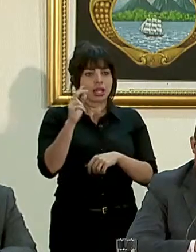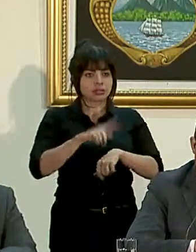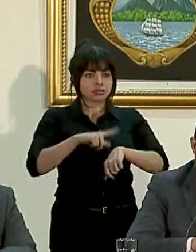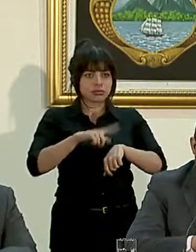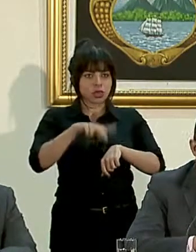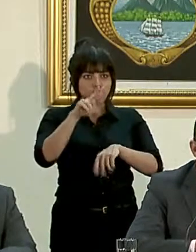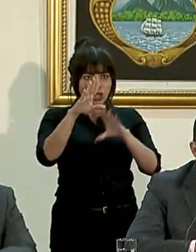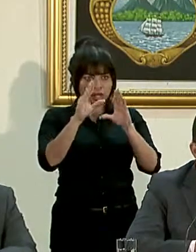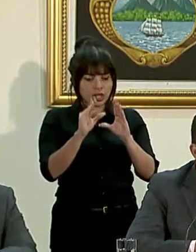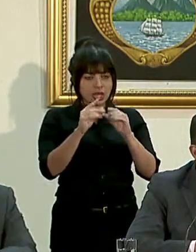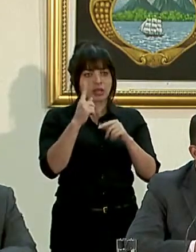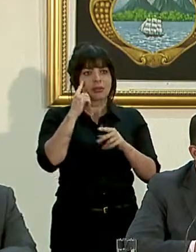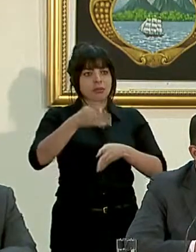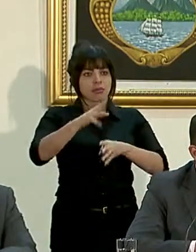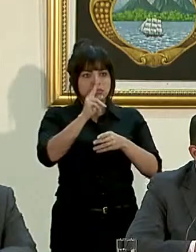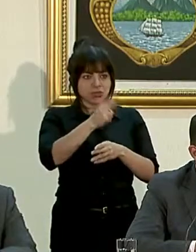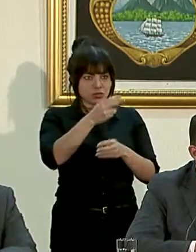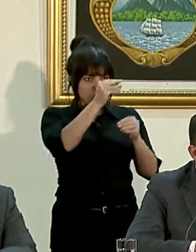en su forma